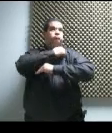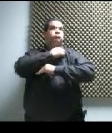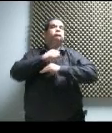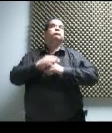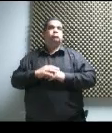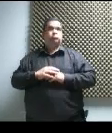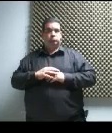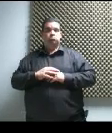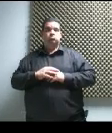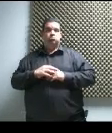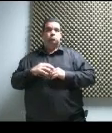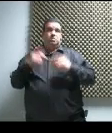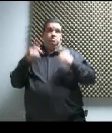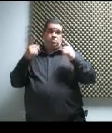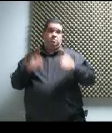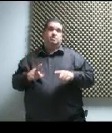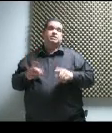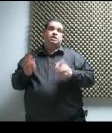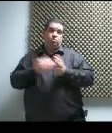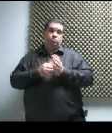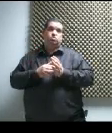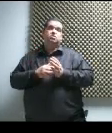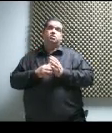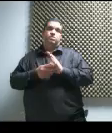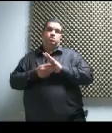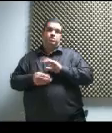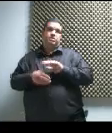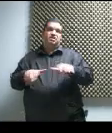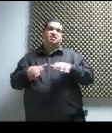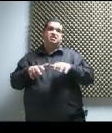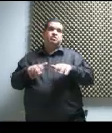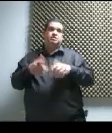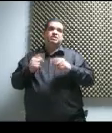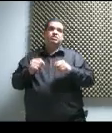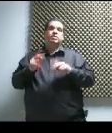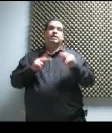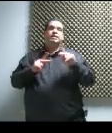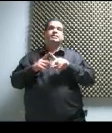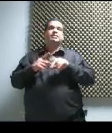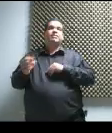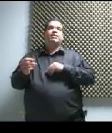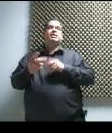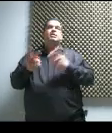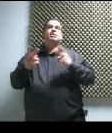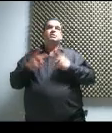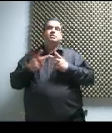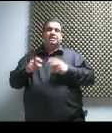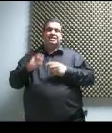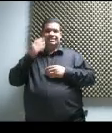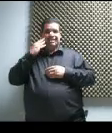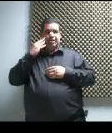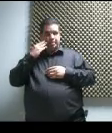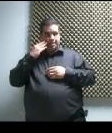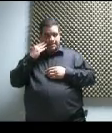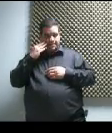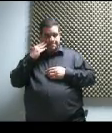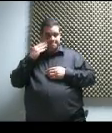pueden generar réplicas. Por ejemplo, tú estás tratando de evacuar un sitio y tienes que saber, a medida que tú vas